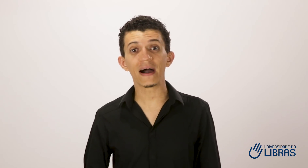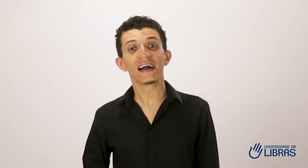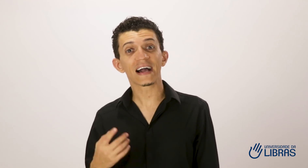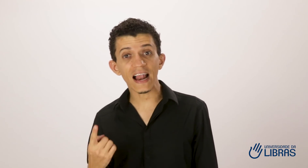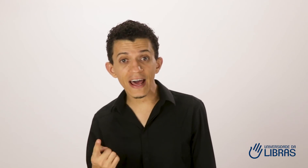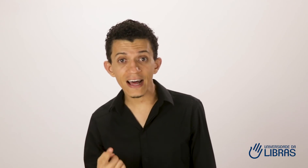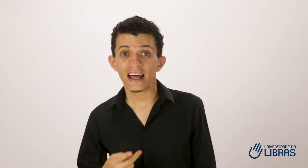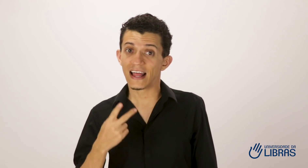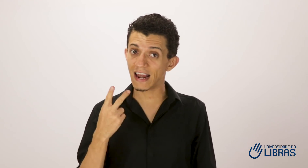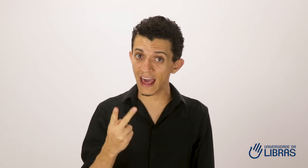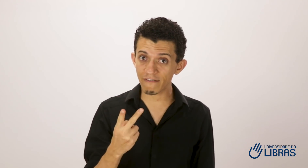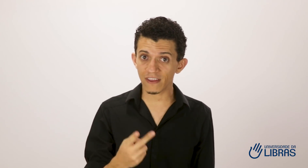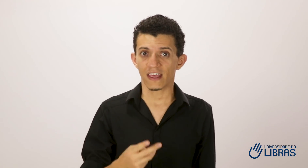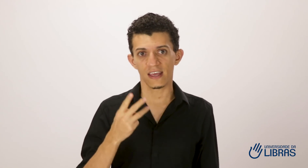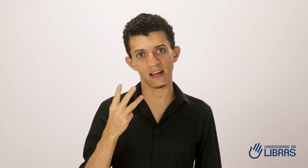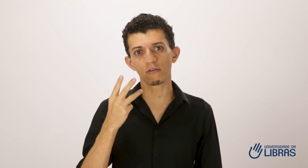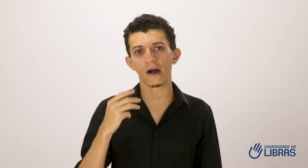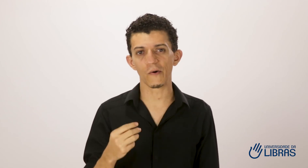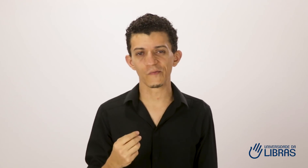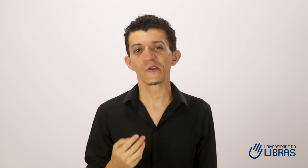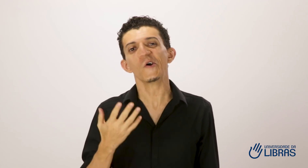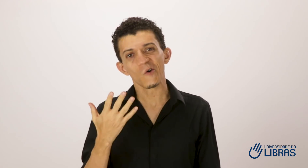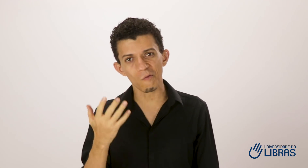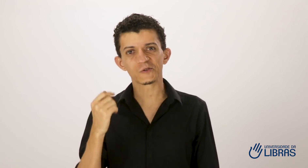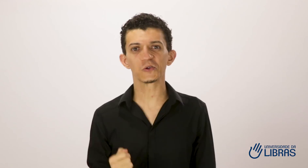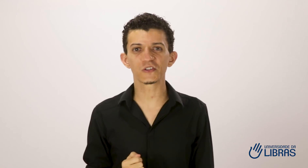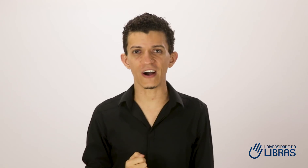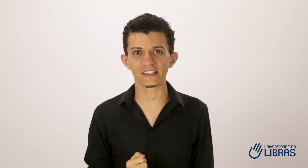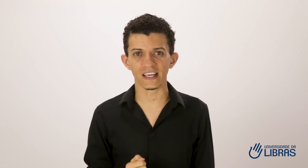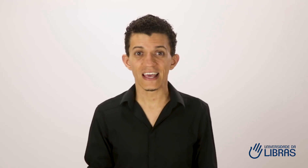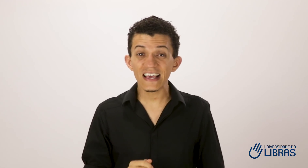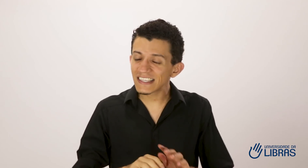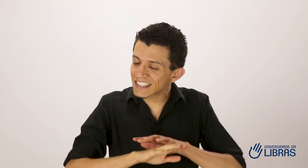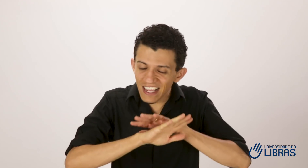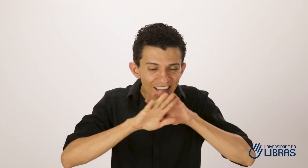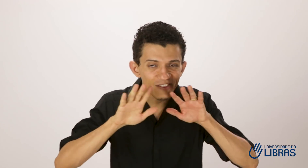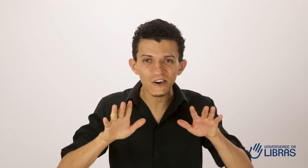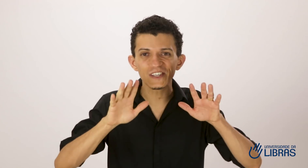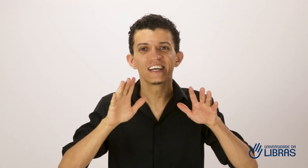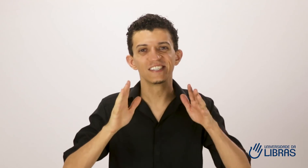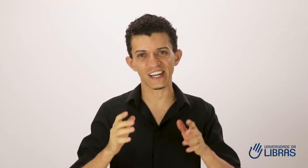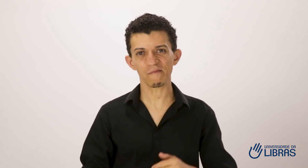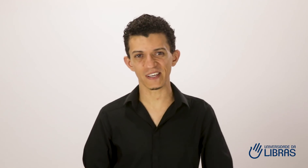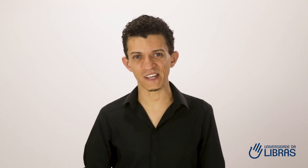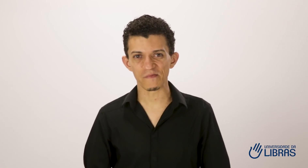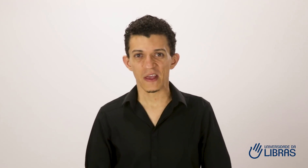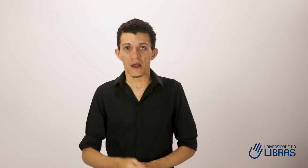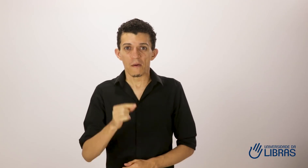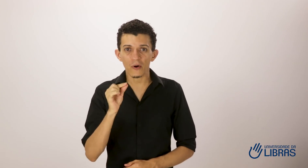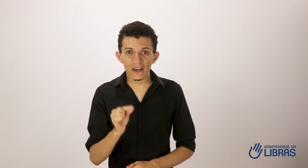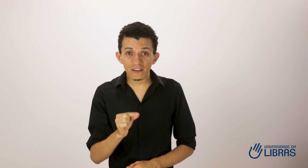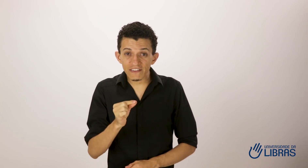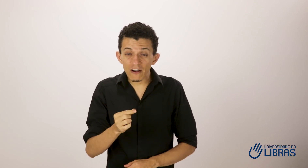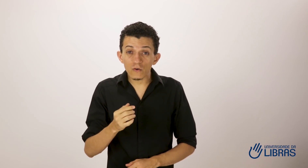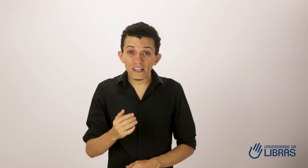forma clara, leve e natural, como os surdos fazem, e sem ter dor de cabeça. Porque você vai